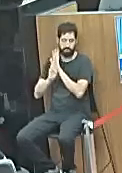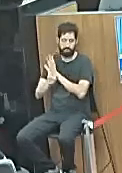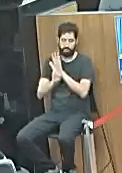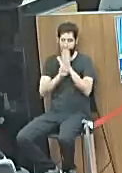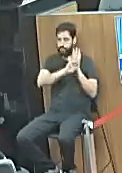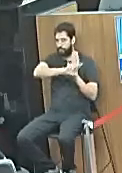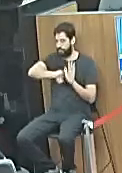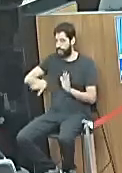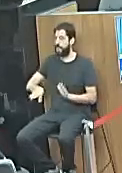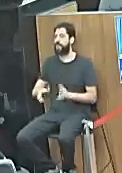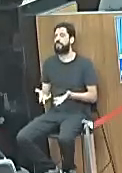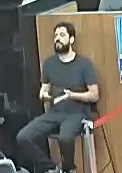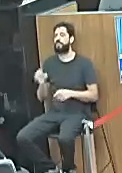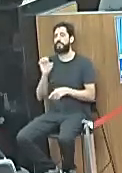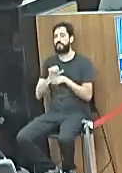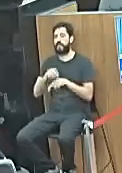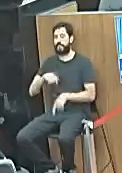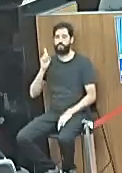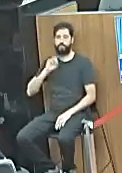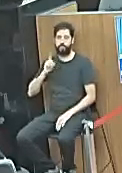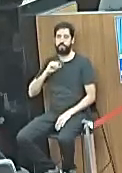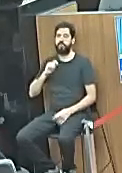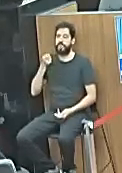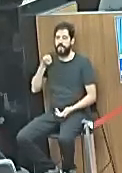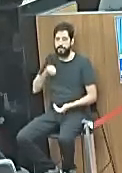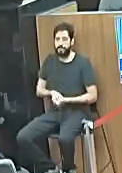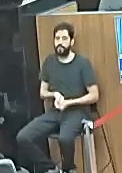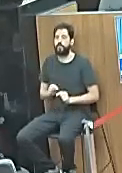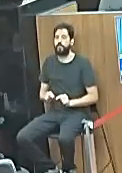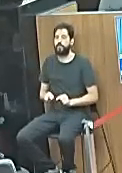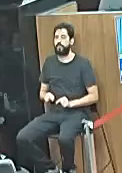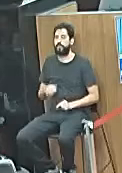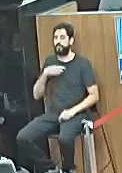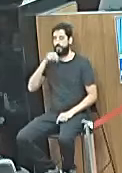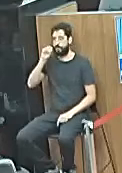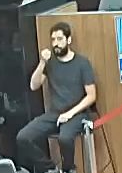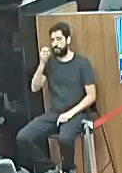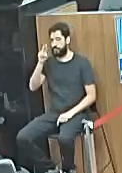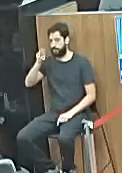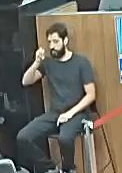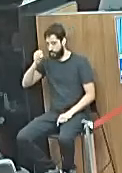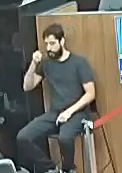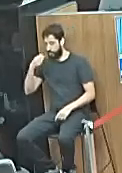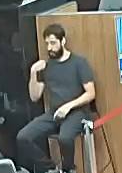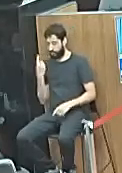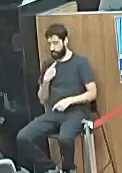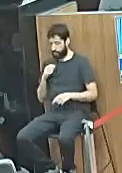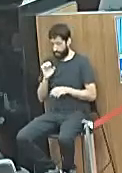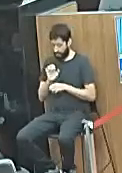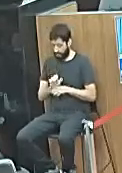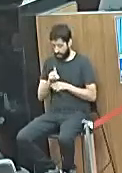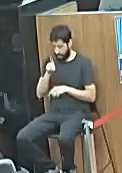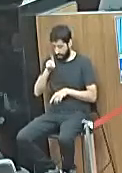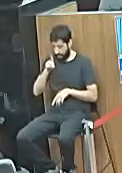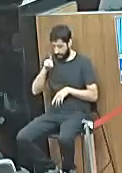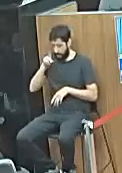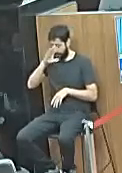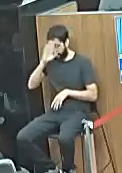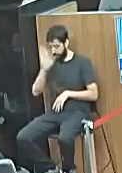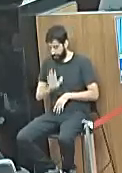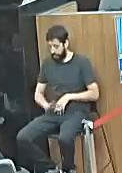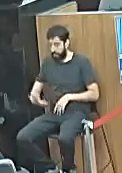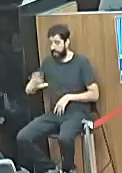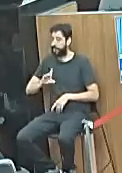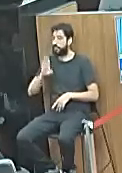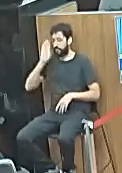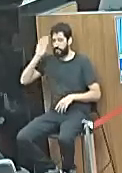de minas gerais que reafirmar os princípios sistema único de saúde no nosso estado no nosso país principalmente o